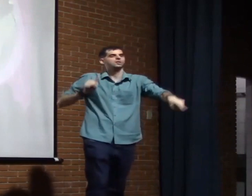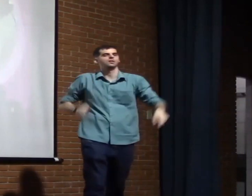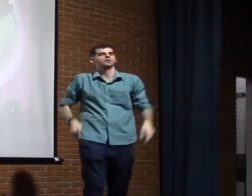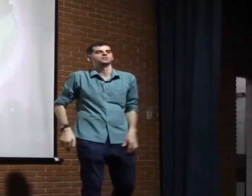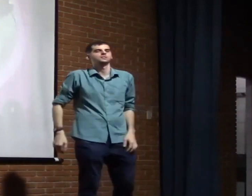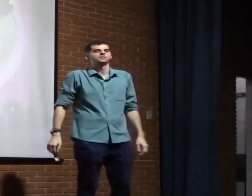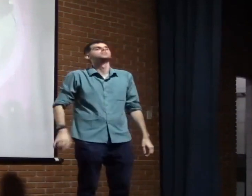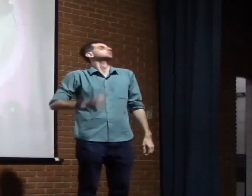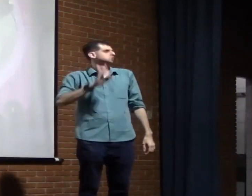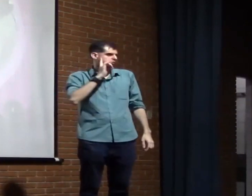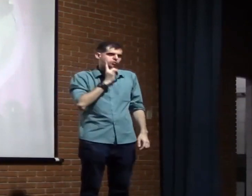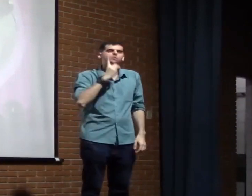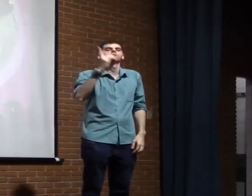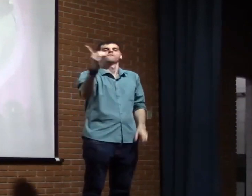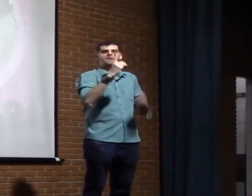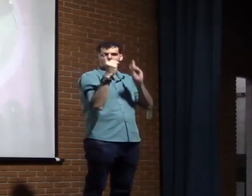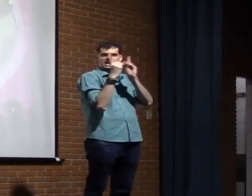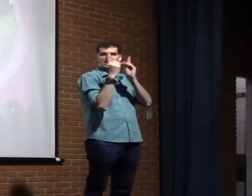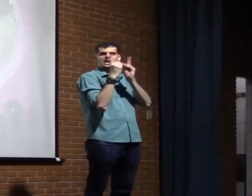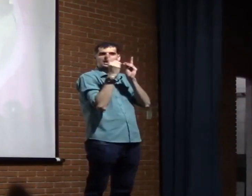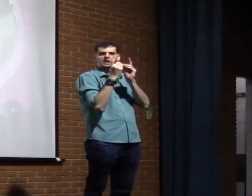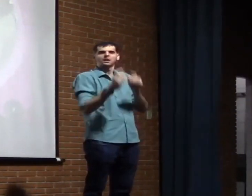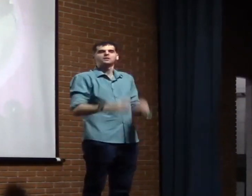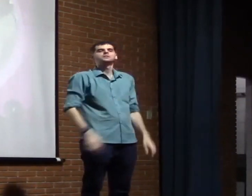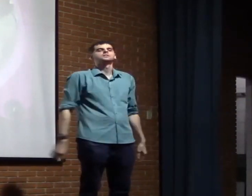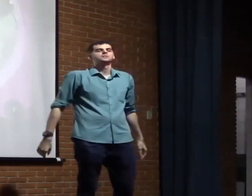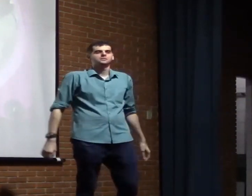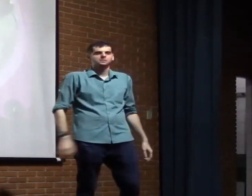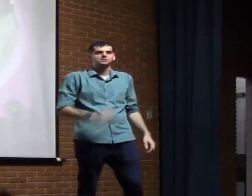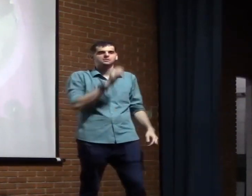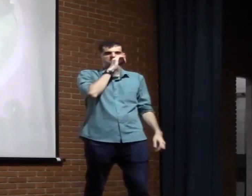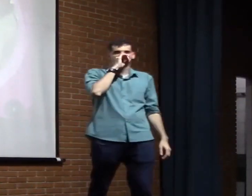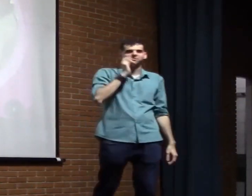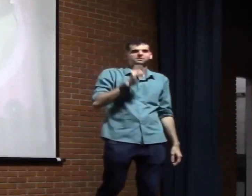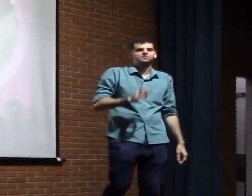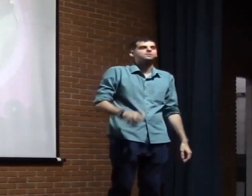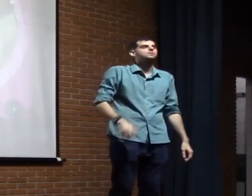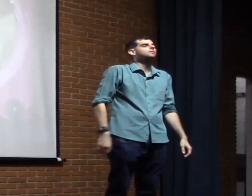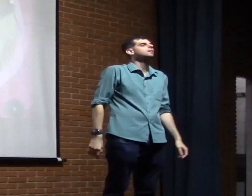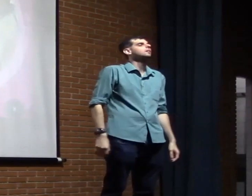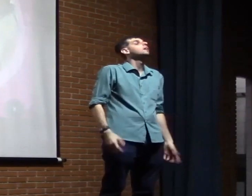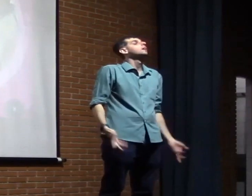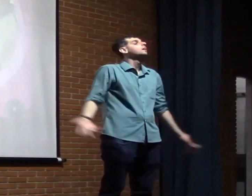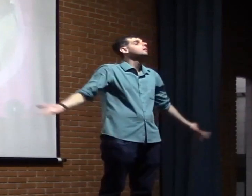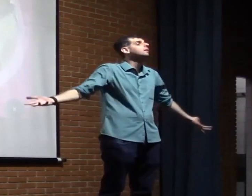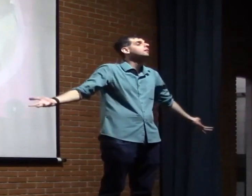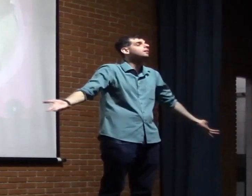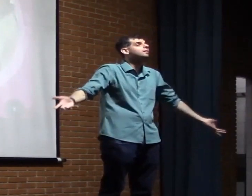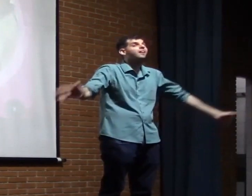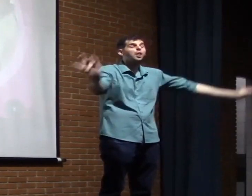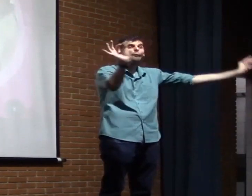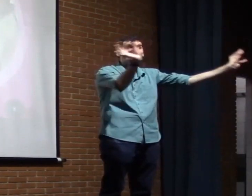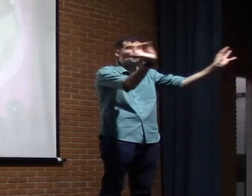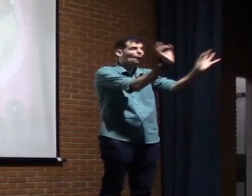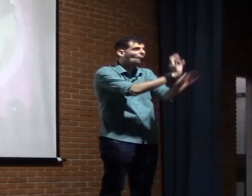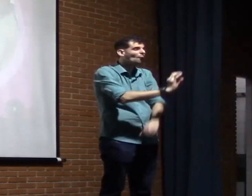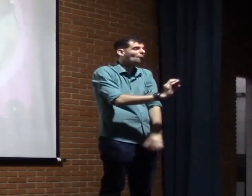surda? Surda. Quem aqui já foi atendido por um vendedor surdo? Quem aqui já foi, por favor? Ninguém,